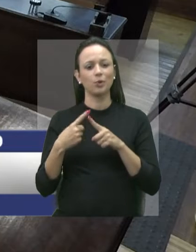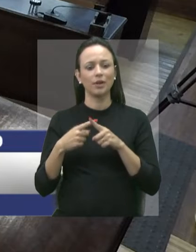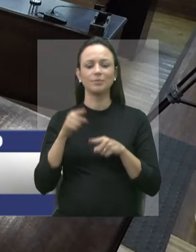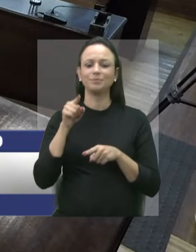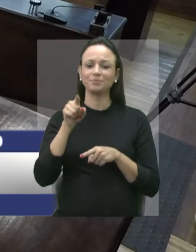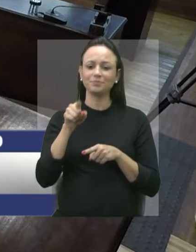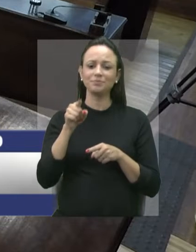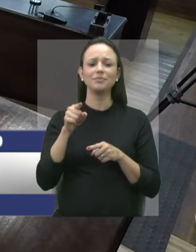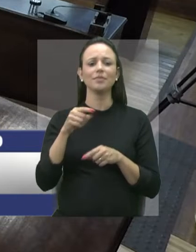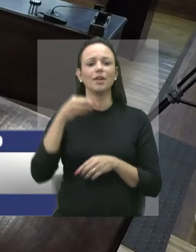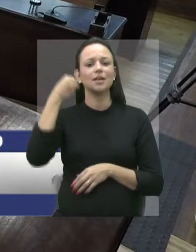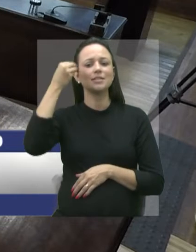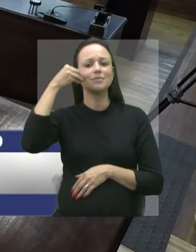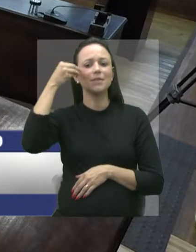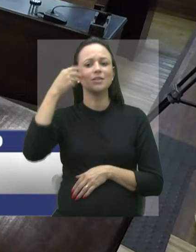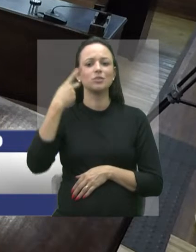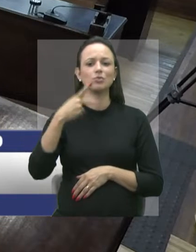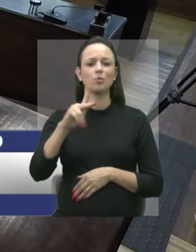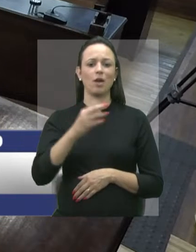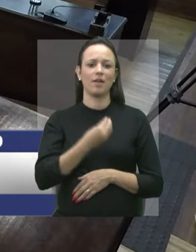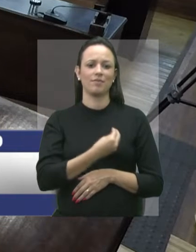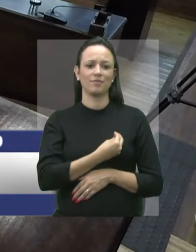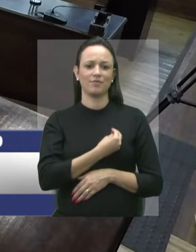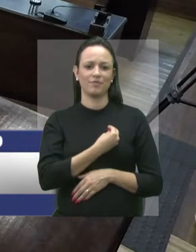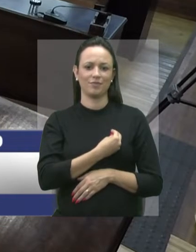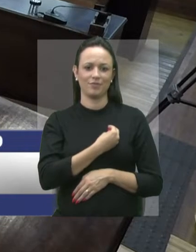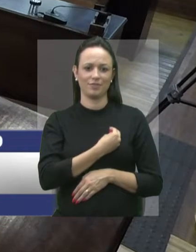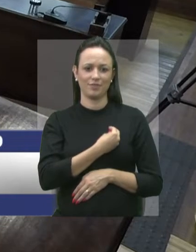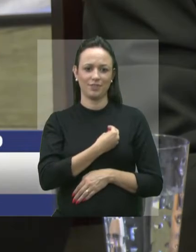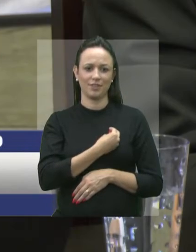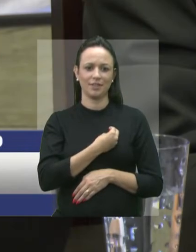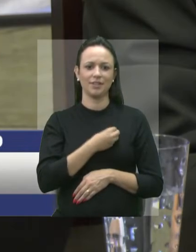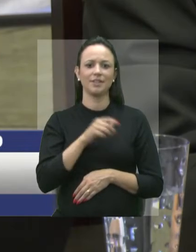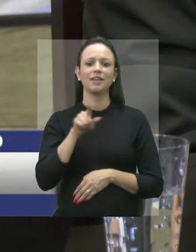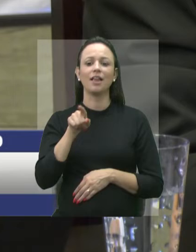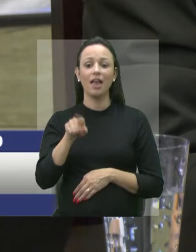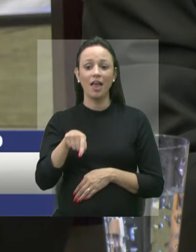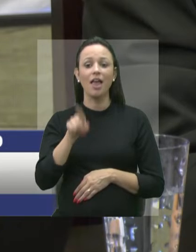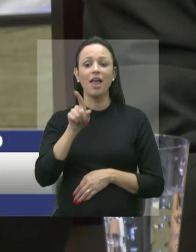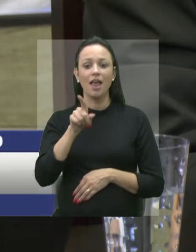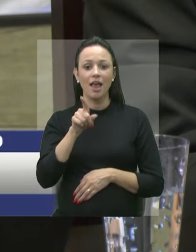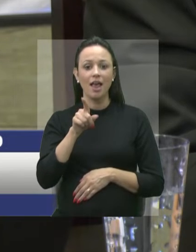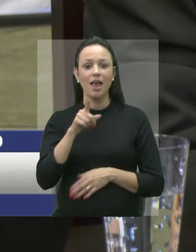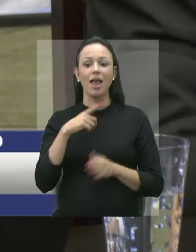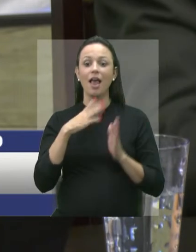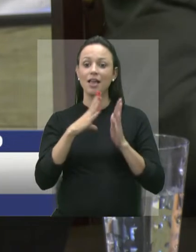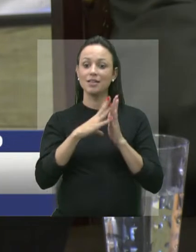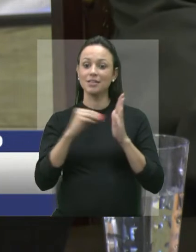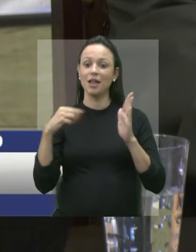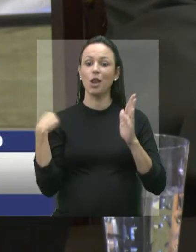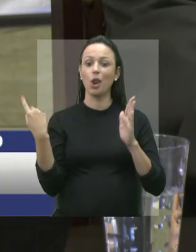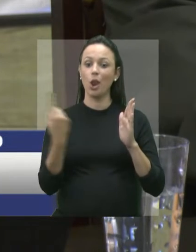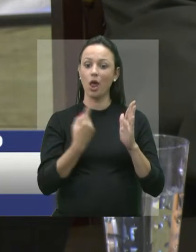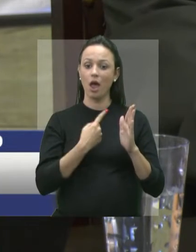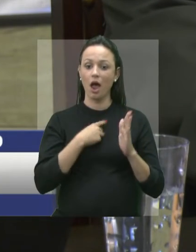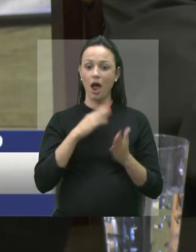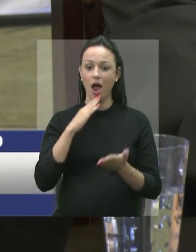a experiência de vida dele, e é um exemplo para nós. E deixou nós todos aqui